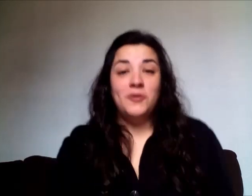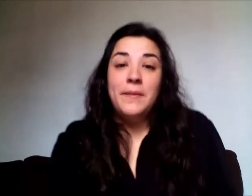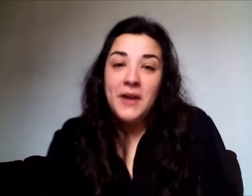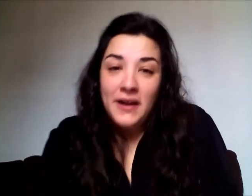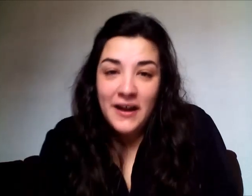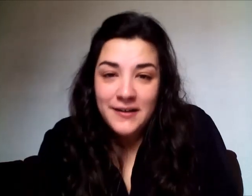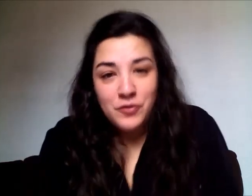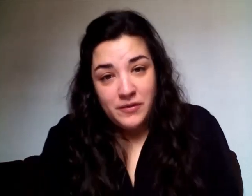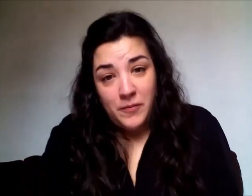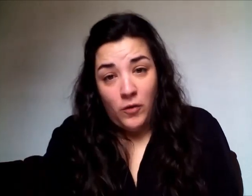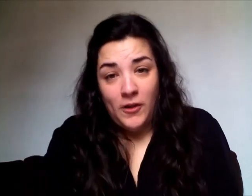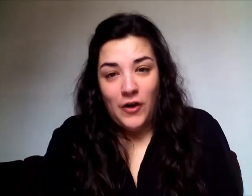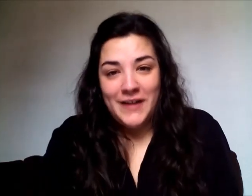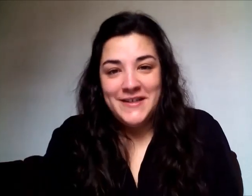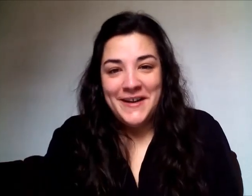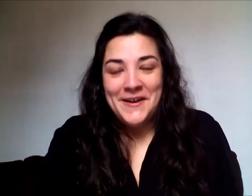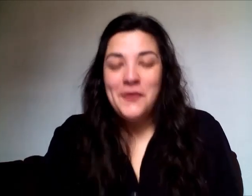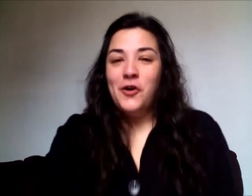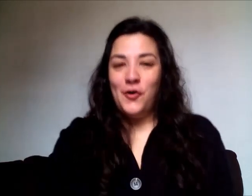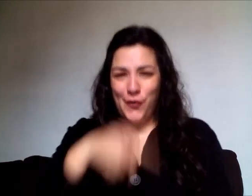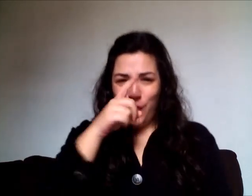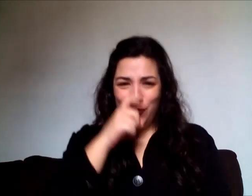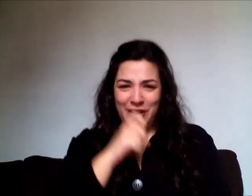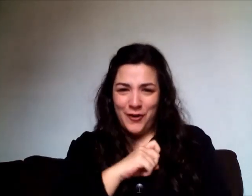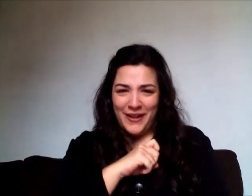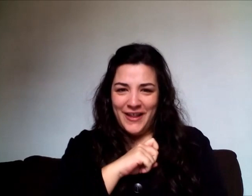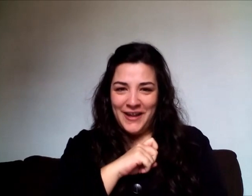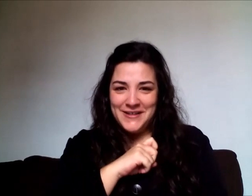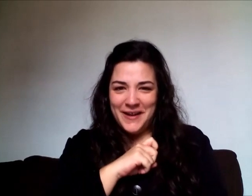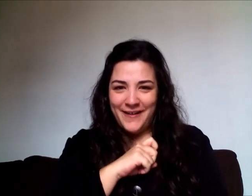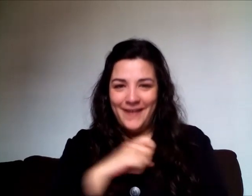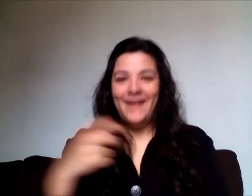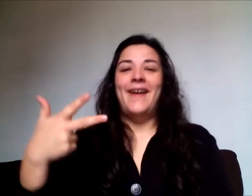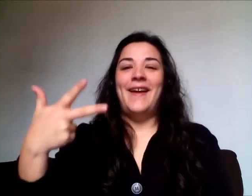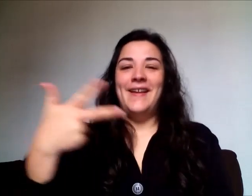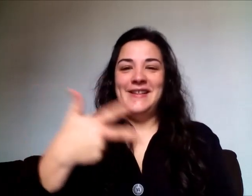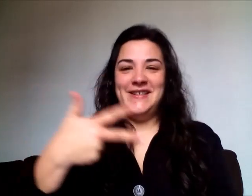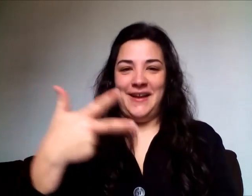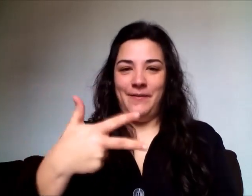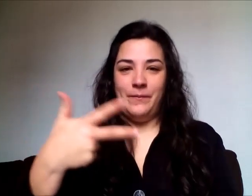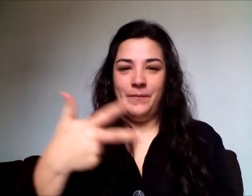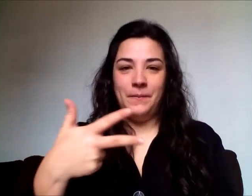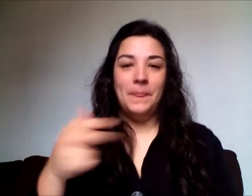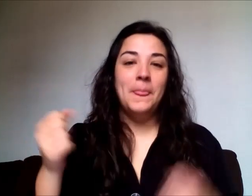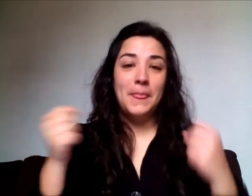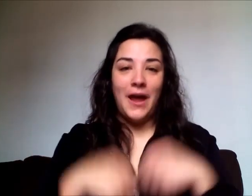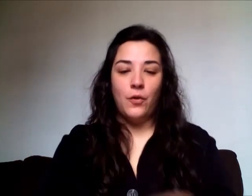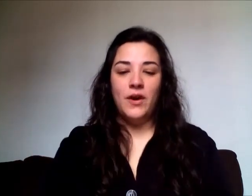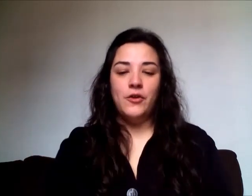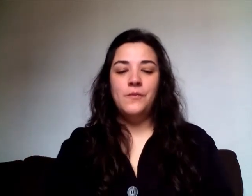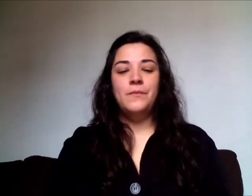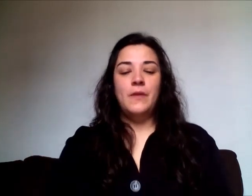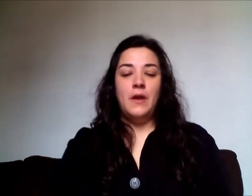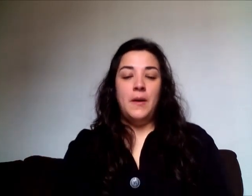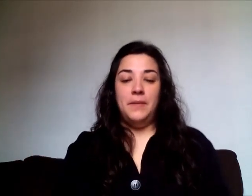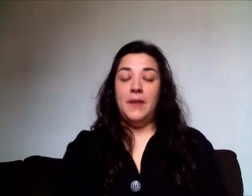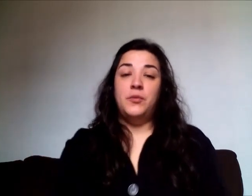como siempre en clase, pues me he olvidado la Che. ¿Os acordáis de la Che? Che. ¿De acuerdo? Bien,